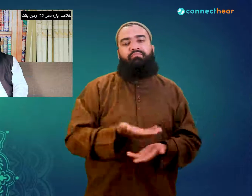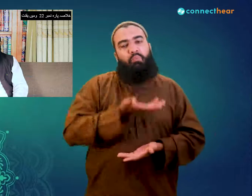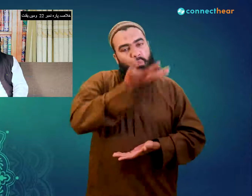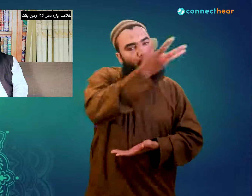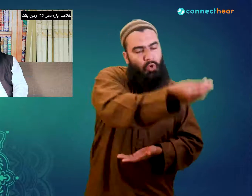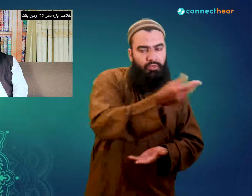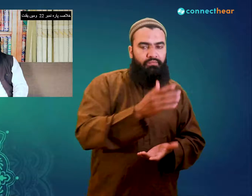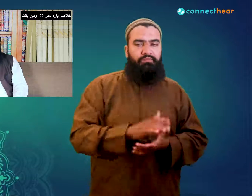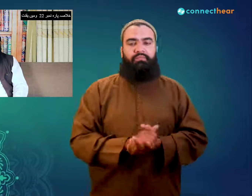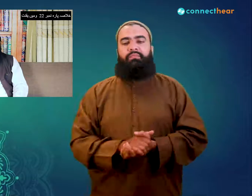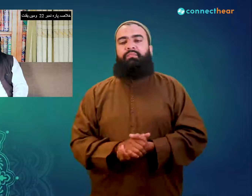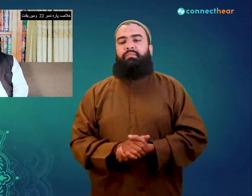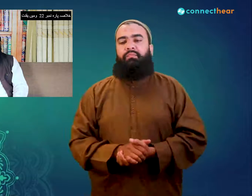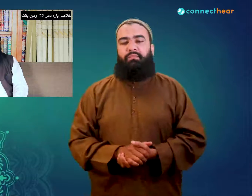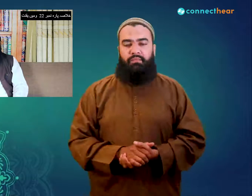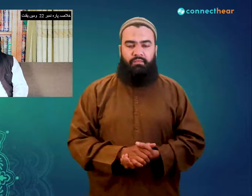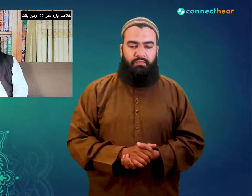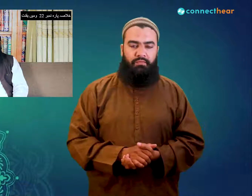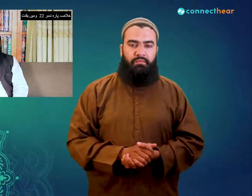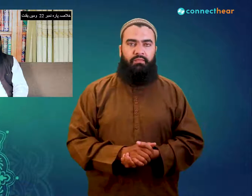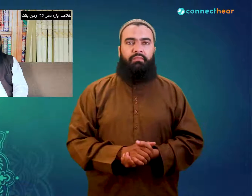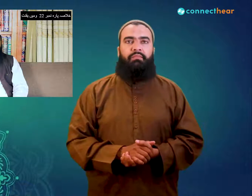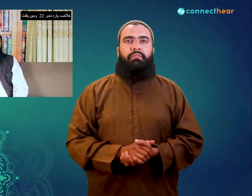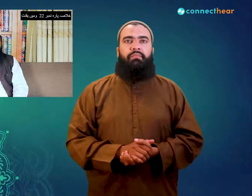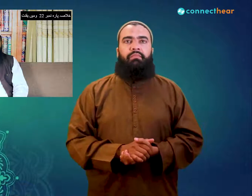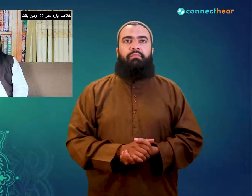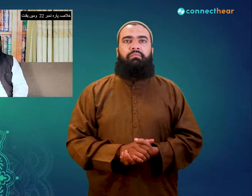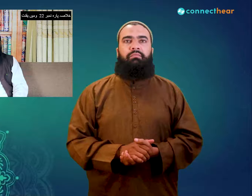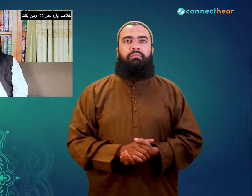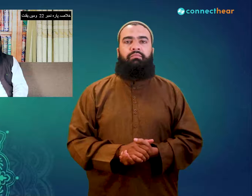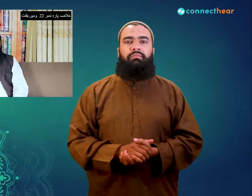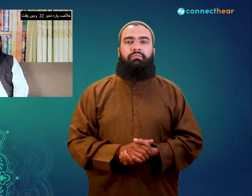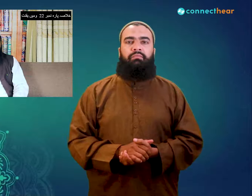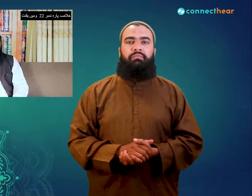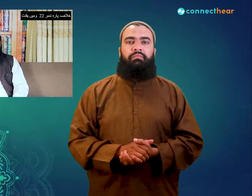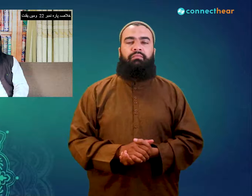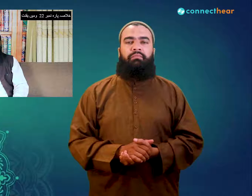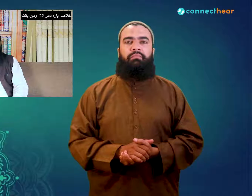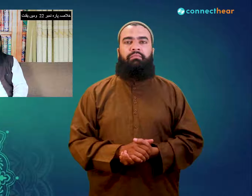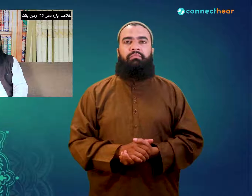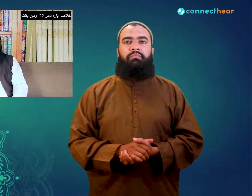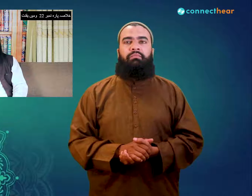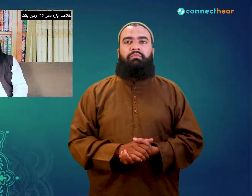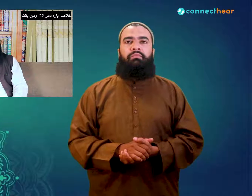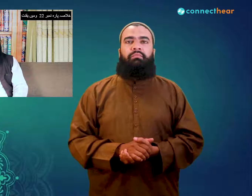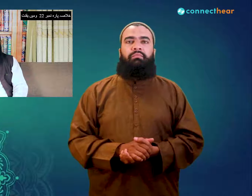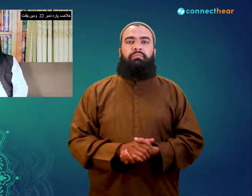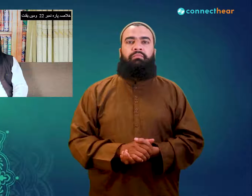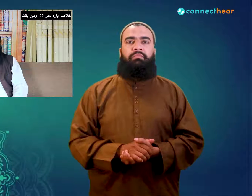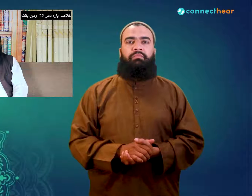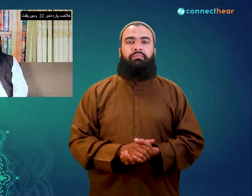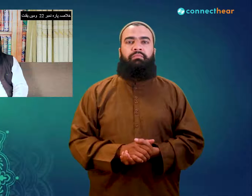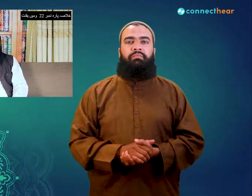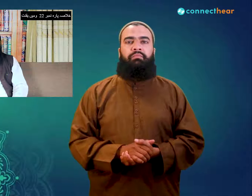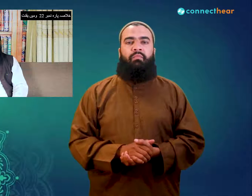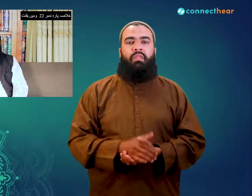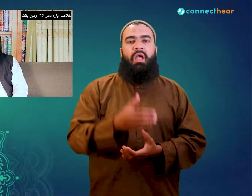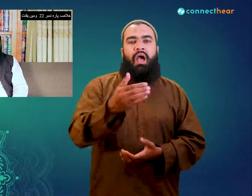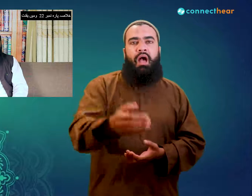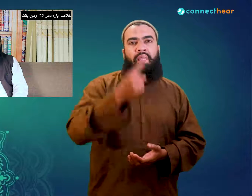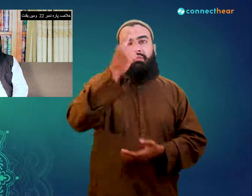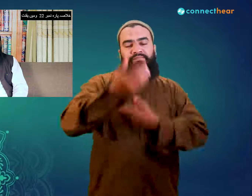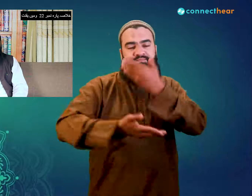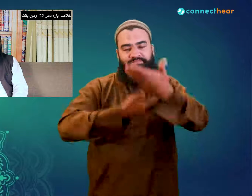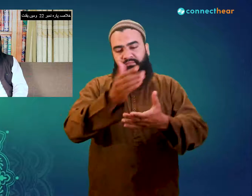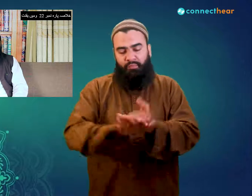آیت 57، ان الذین یؤذون اللہ ورسولہ لعنہم اللہ فی الدنیا والآخرہ، بے شک جو